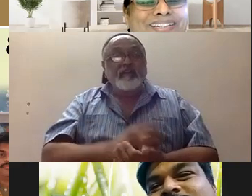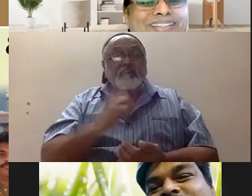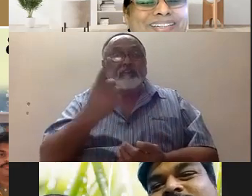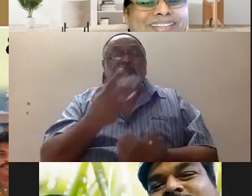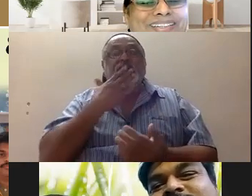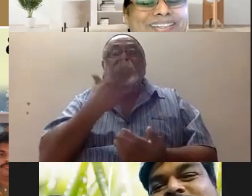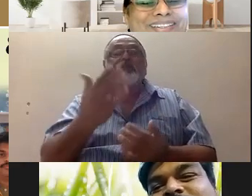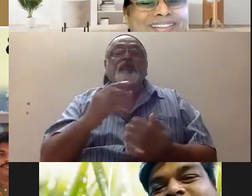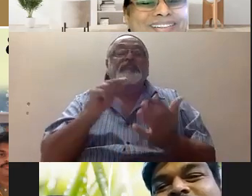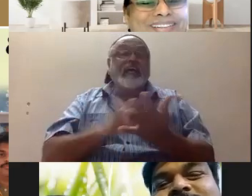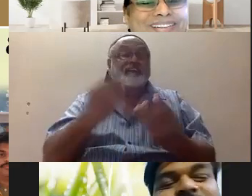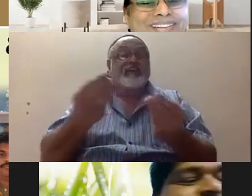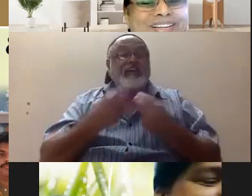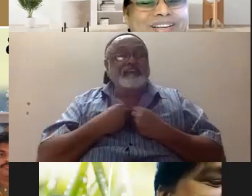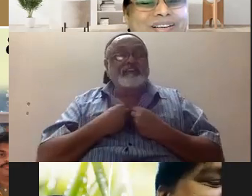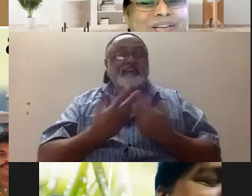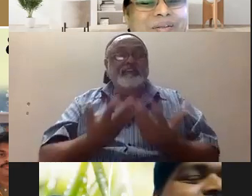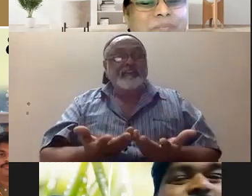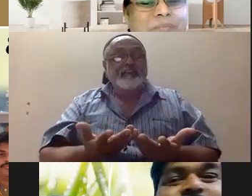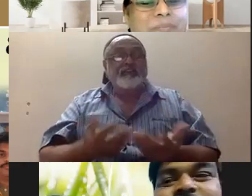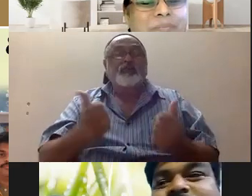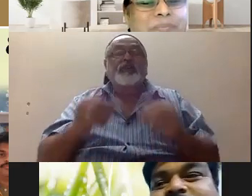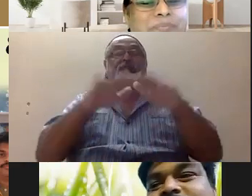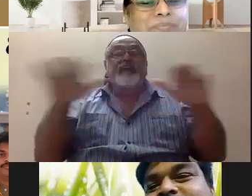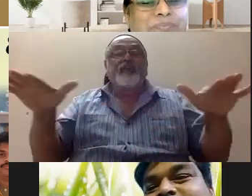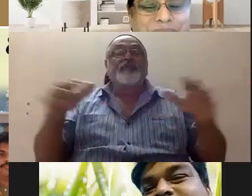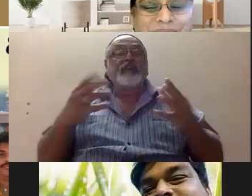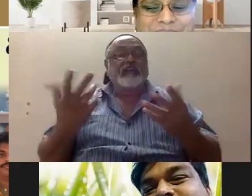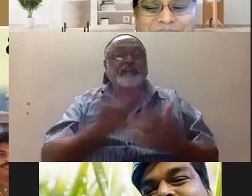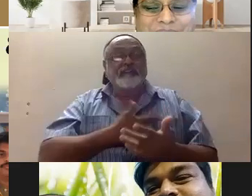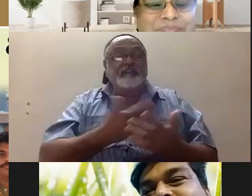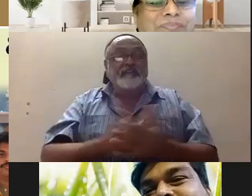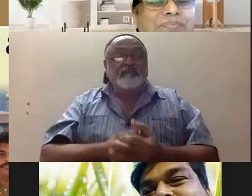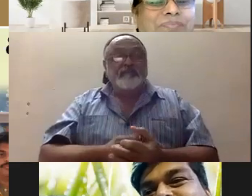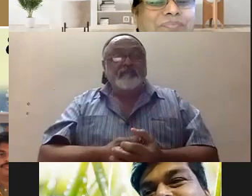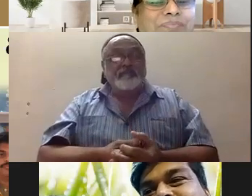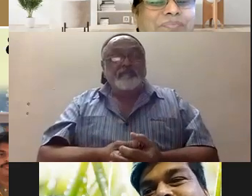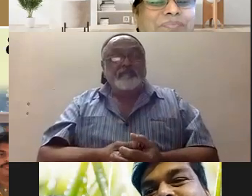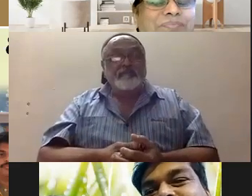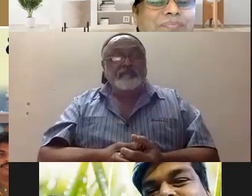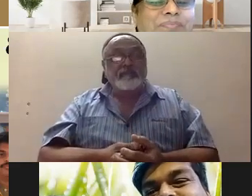दिस अपॉर्चुनिटी, एक प्लेटफॉर्म ऐसे देने के लिए। सो सूरज